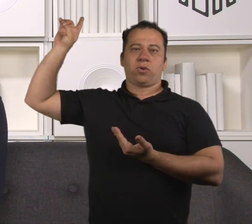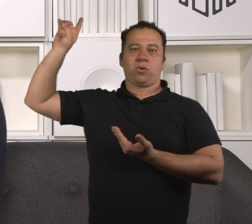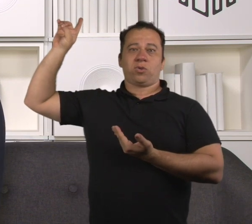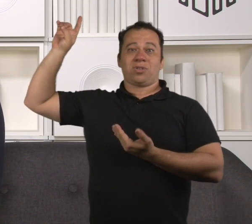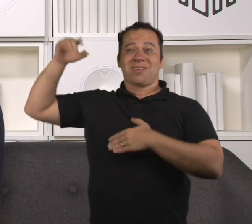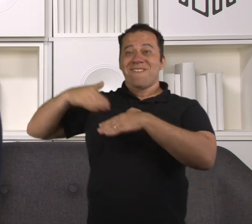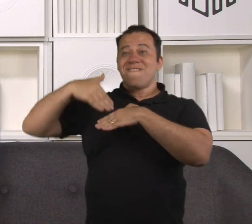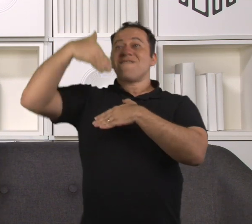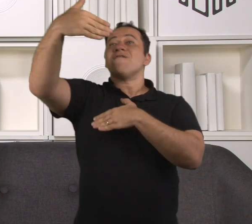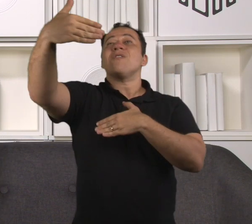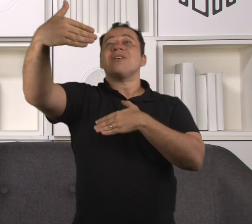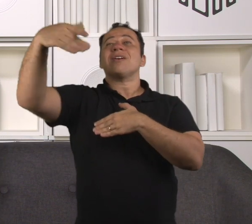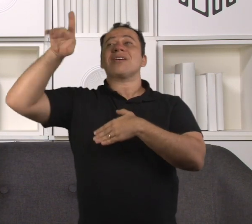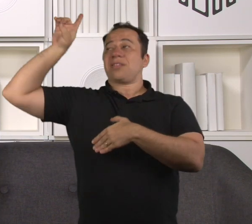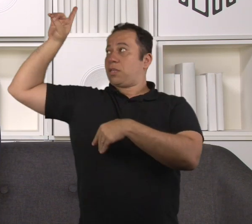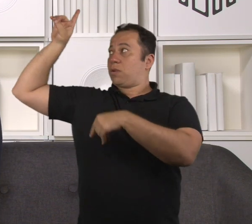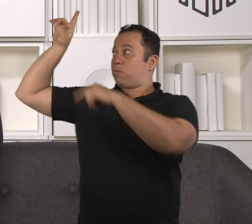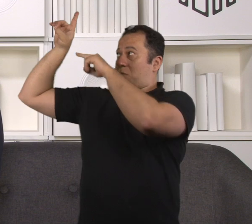de Deus? Nada.